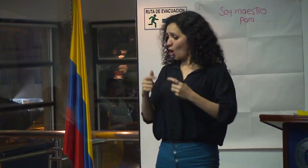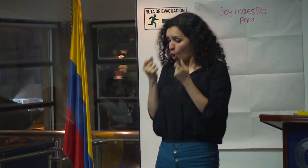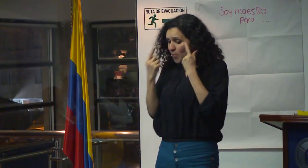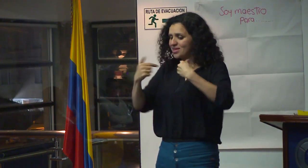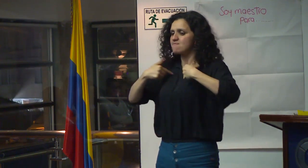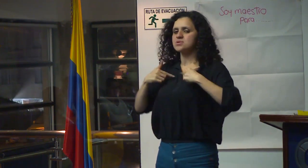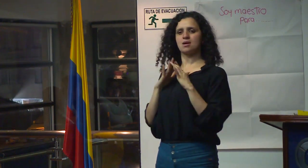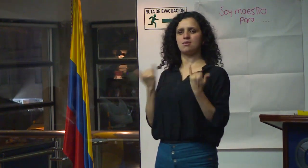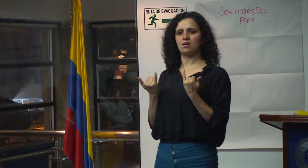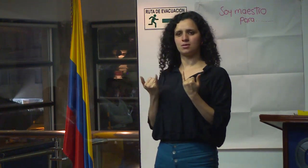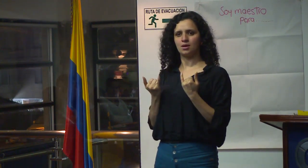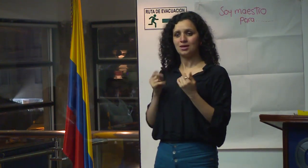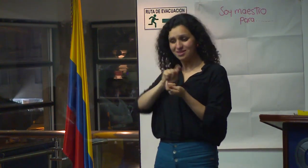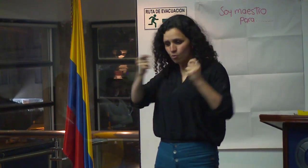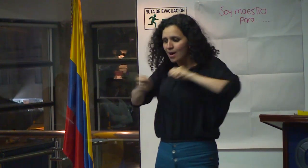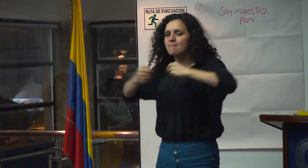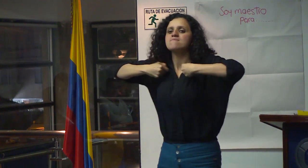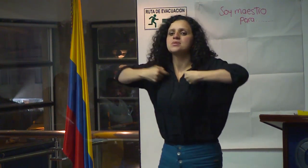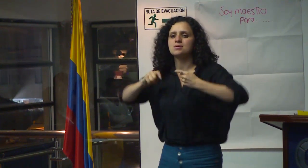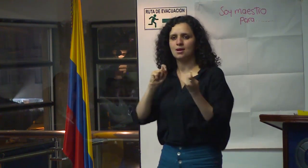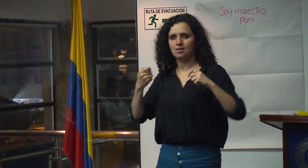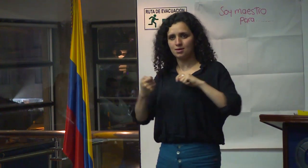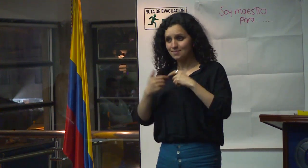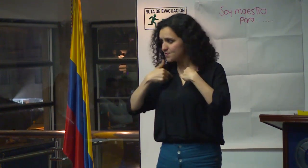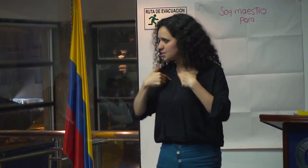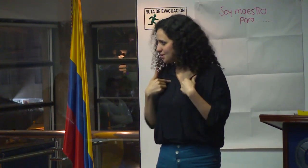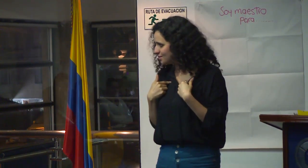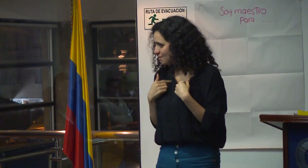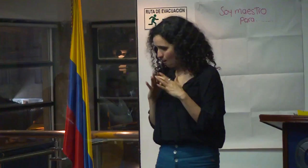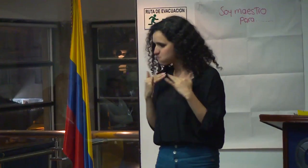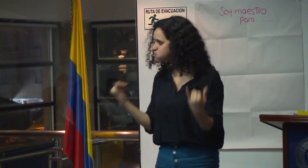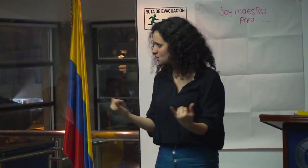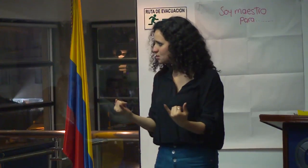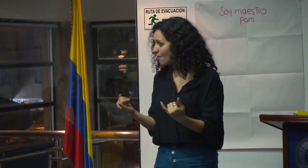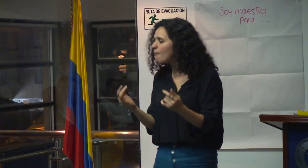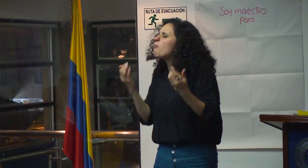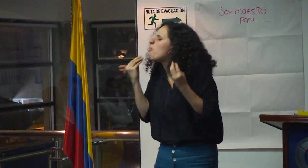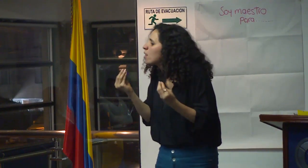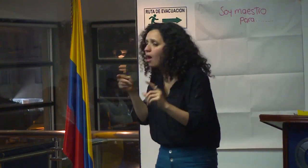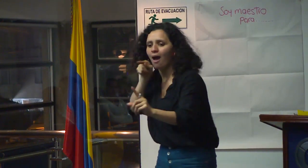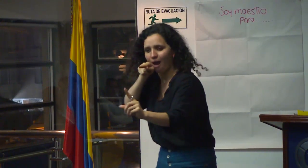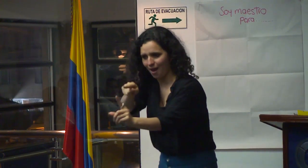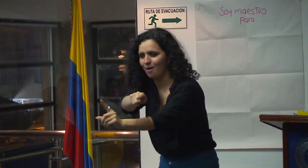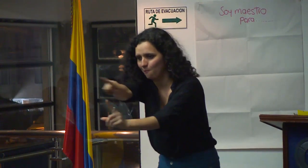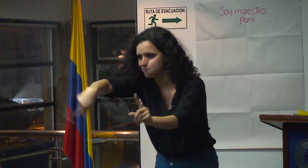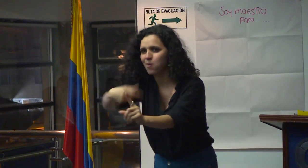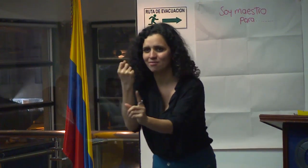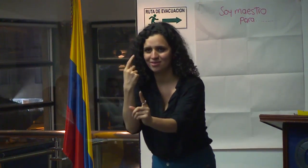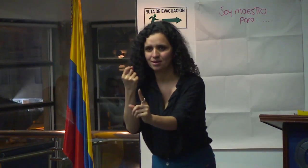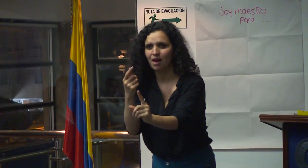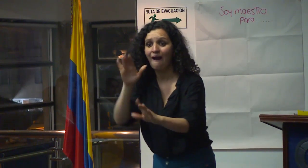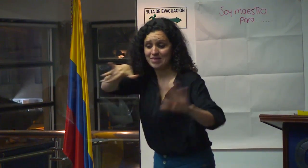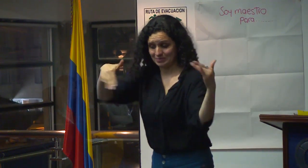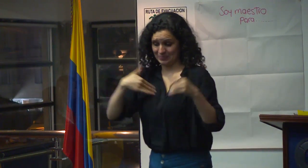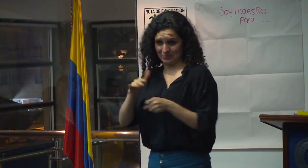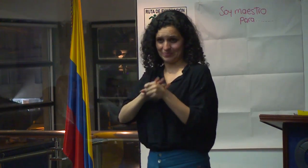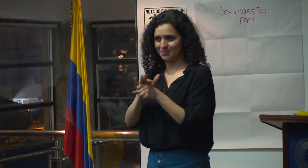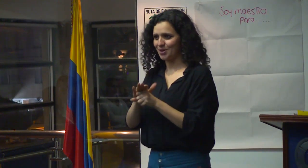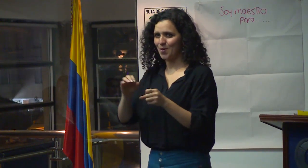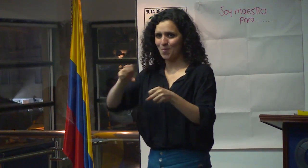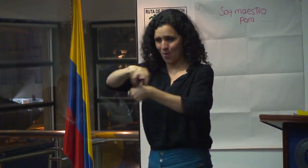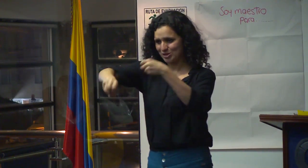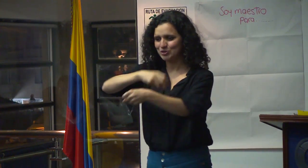pueda entender a mí. Porque también el ejercicio en algunas ocasiones con la población sorda, y